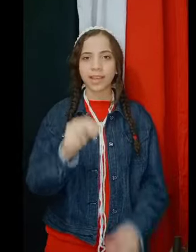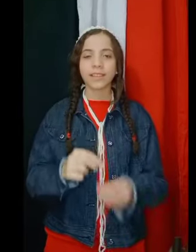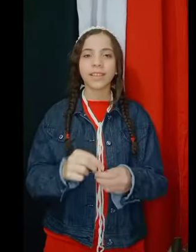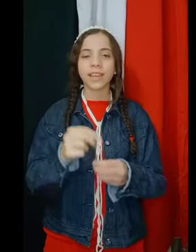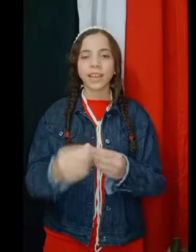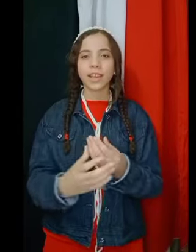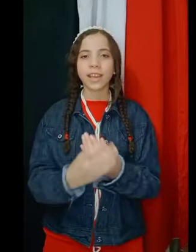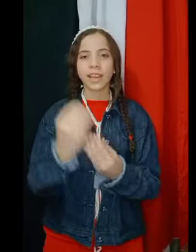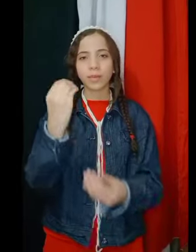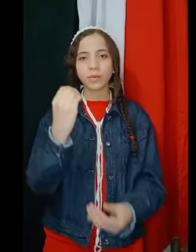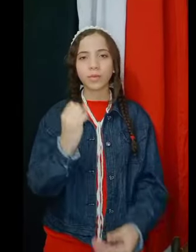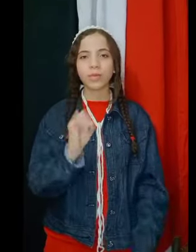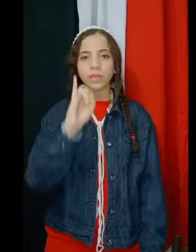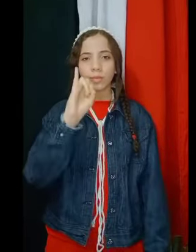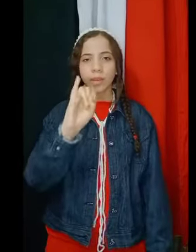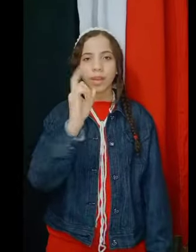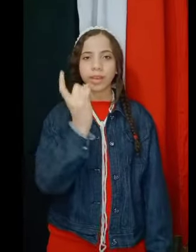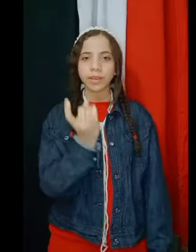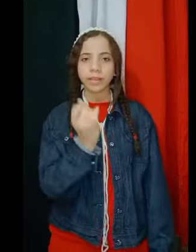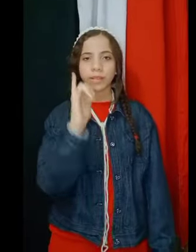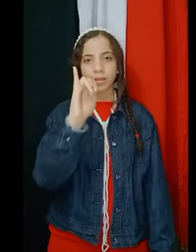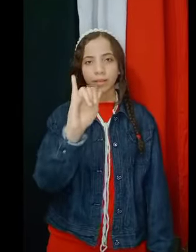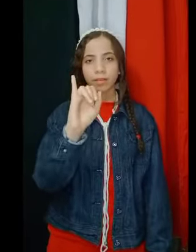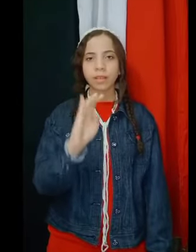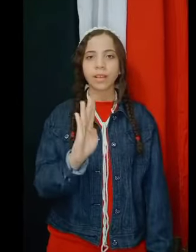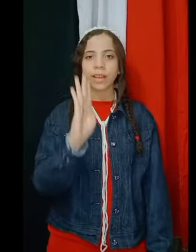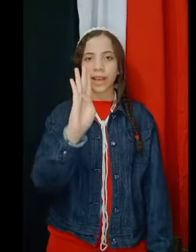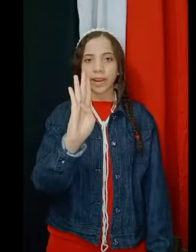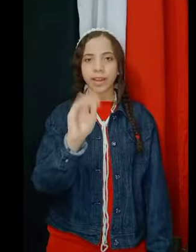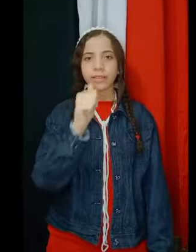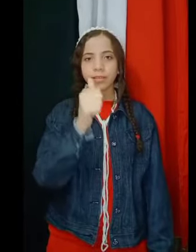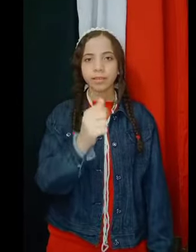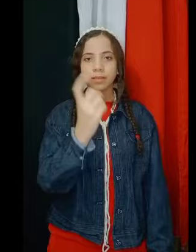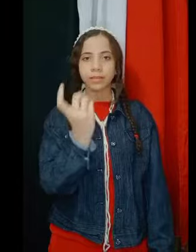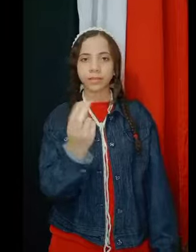الثالث إلى ابنه ماري كارع.